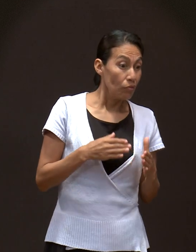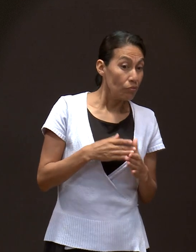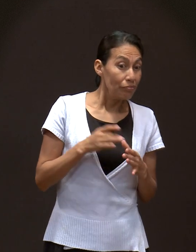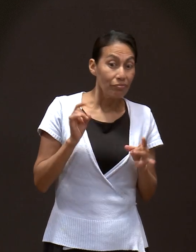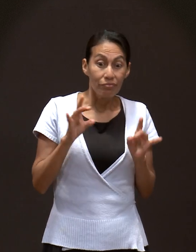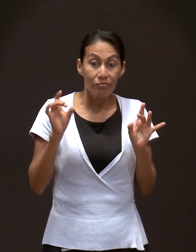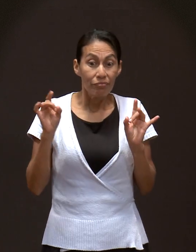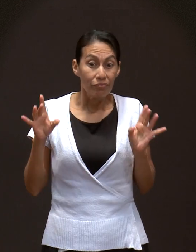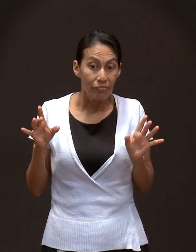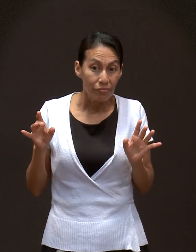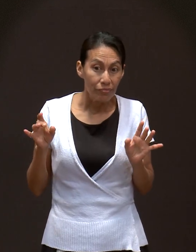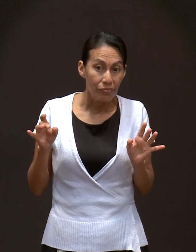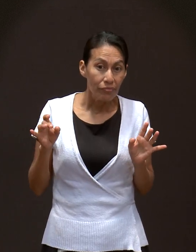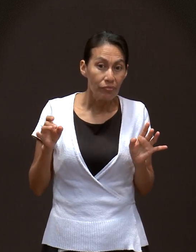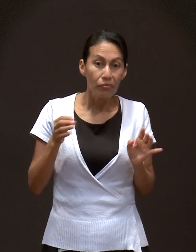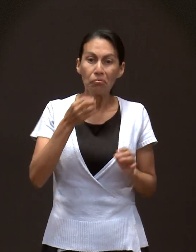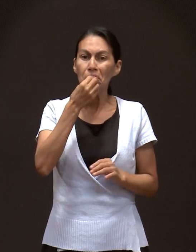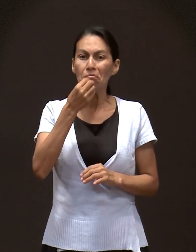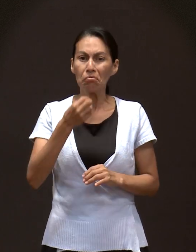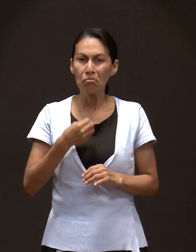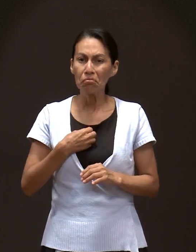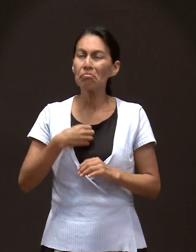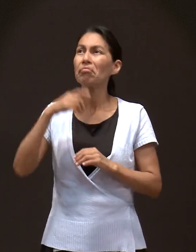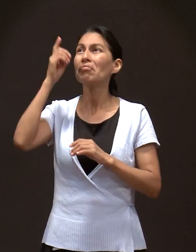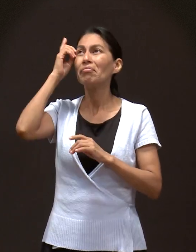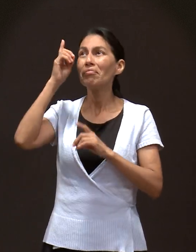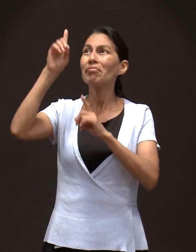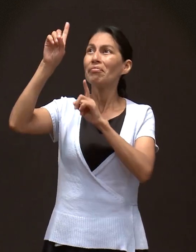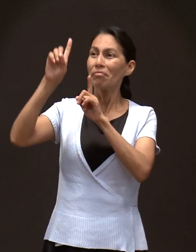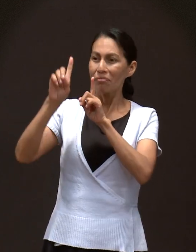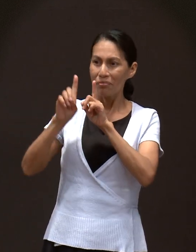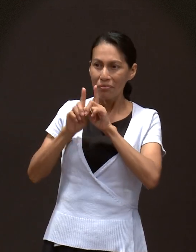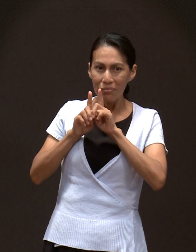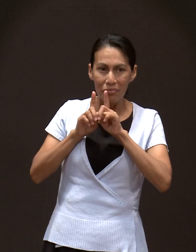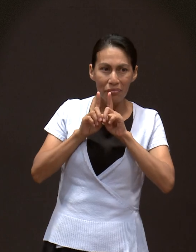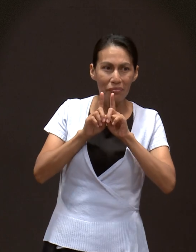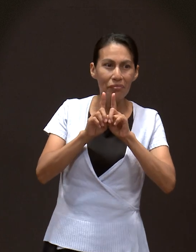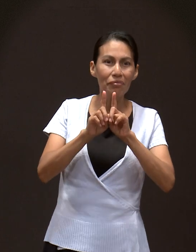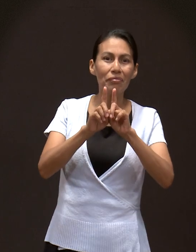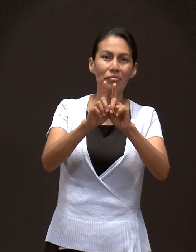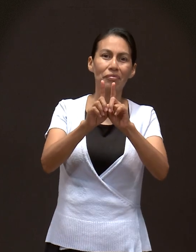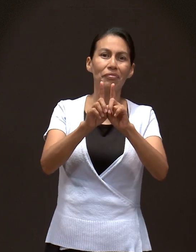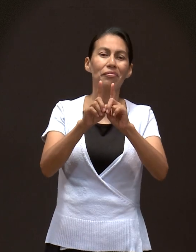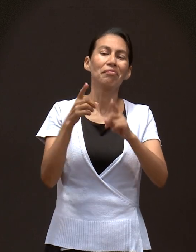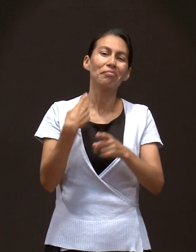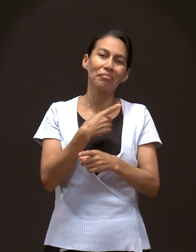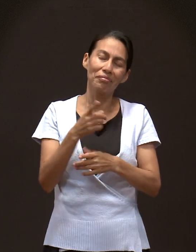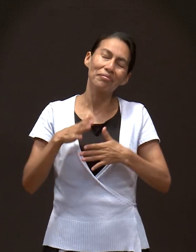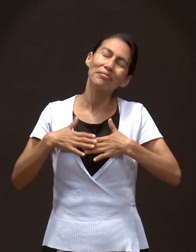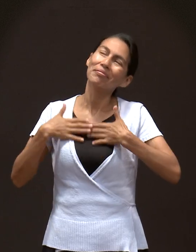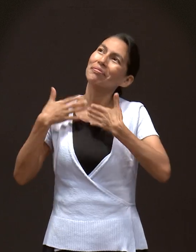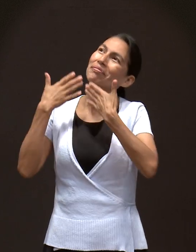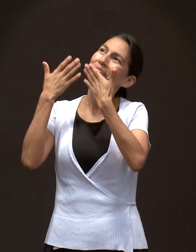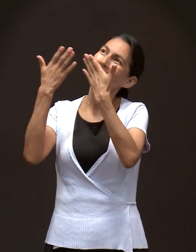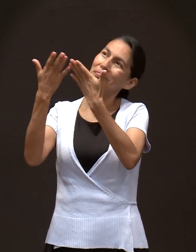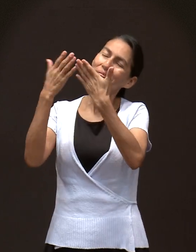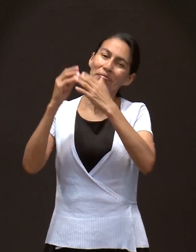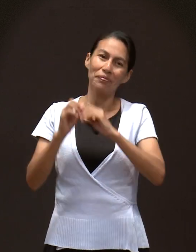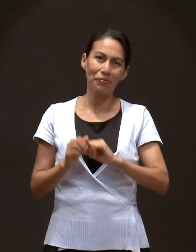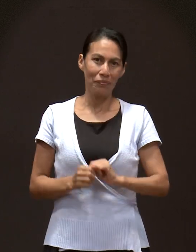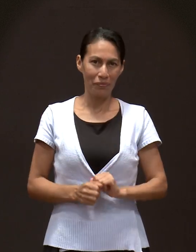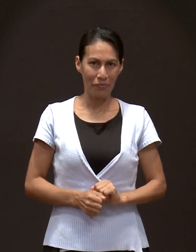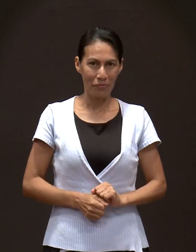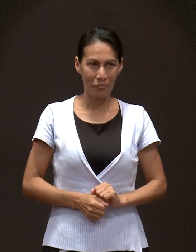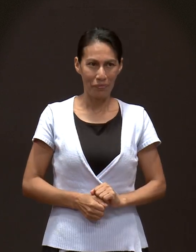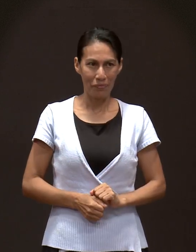Podemos saber que pase lo que pase, problema que venga, Él está ahí obrando, y nosotros lo que tenemos que hacer es confiar